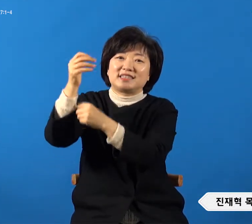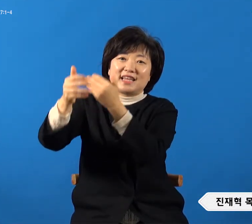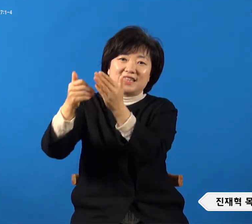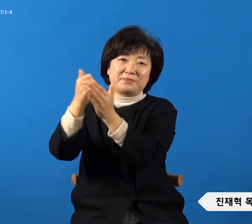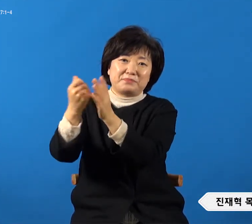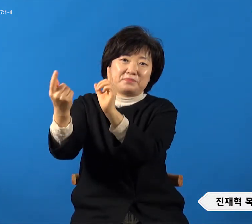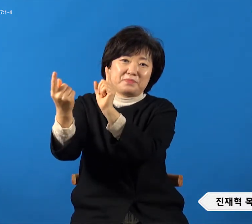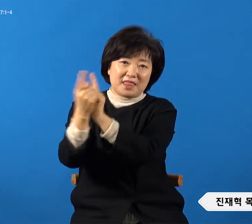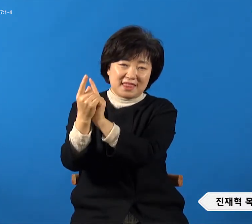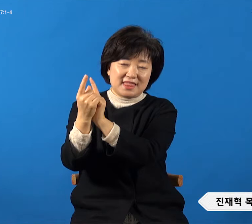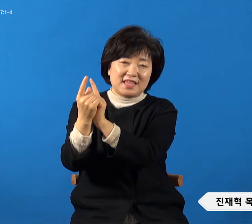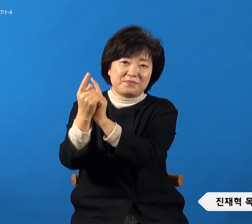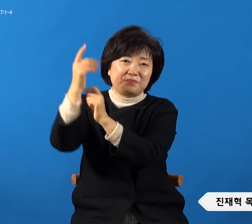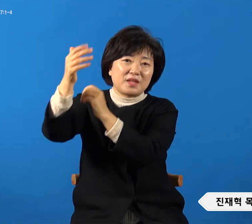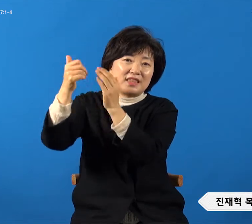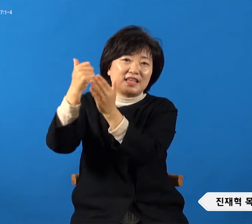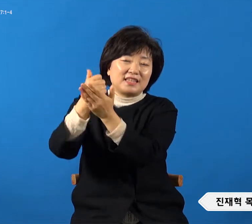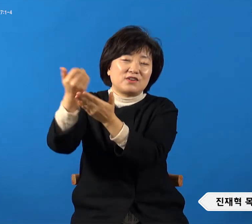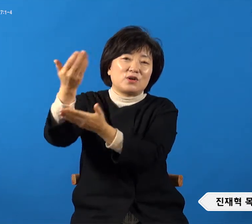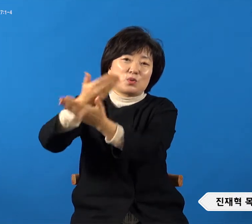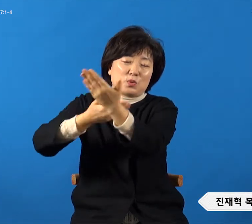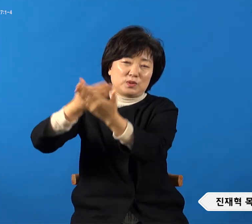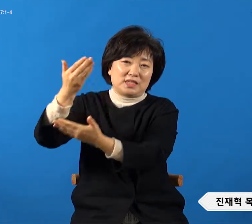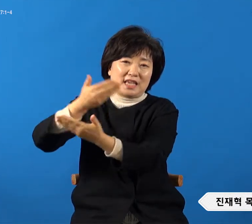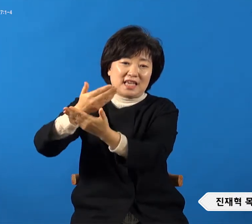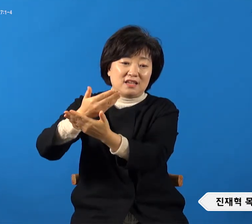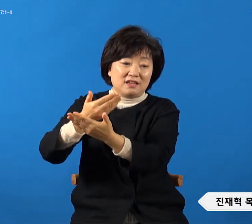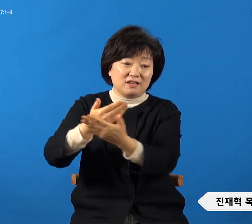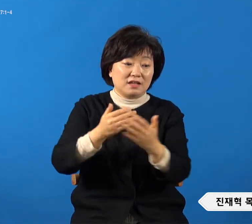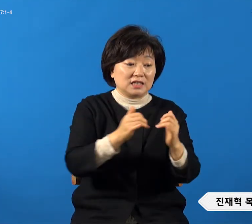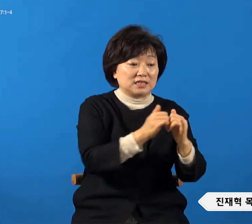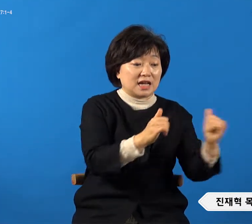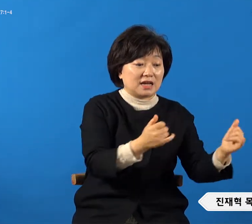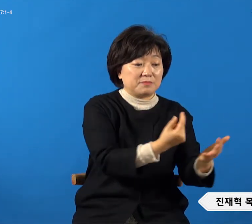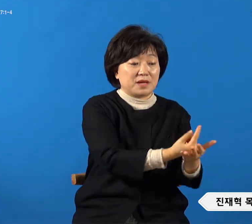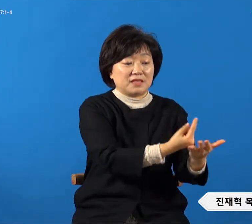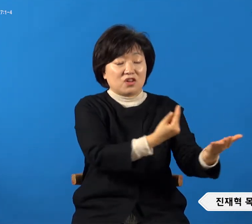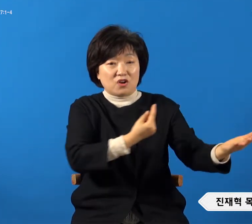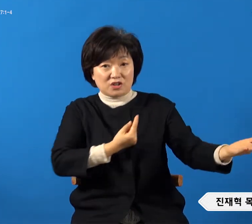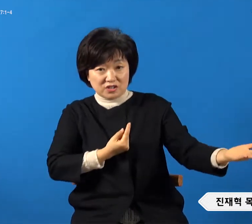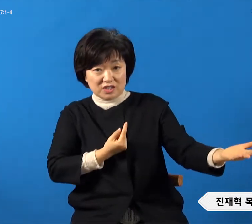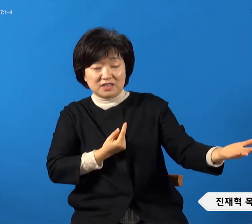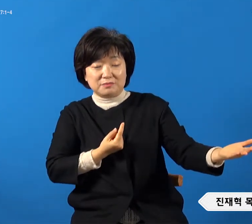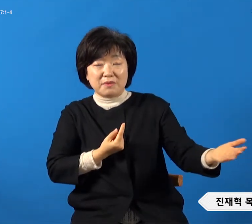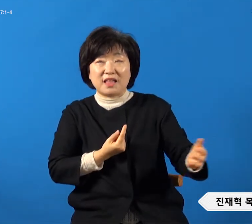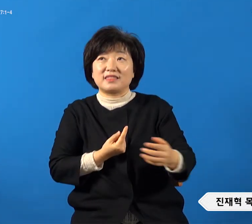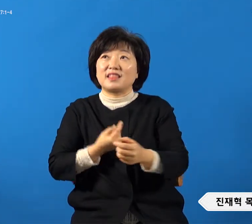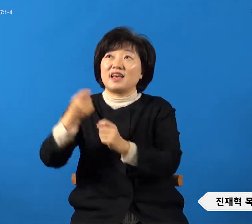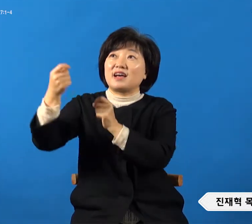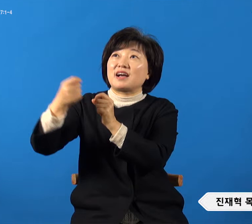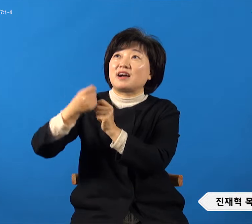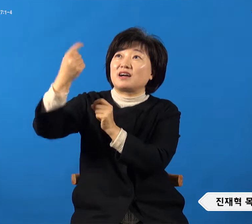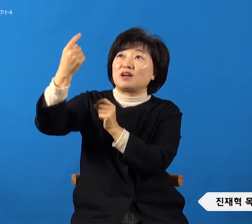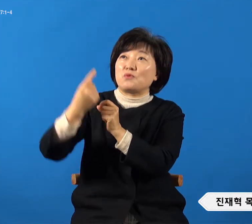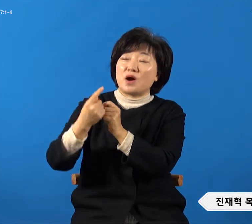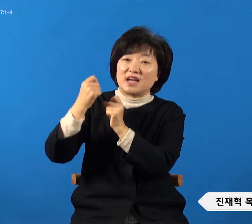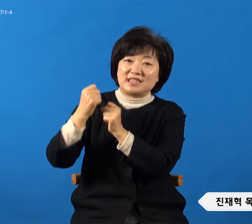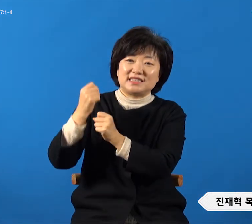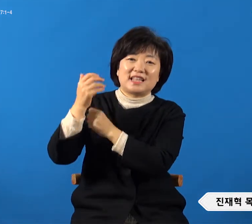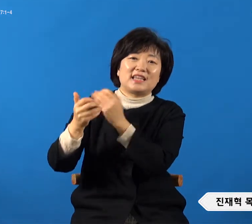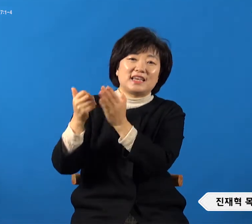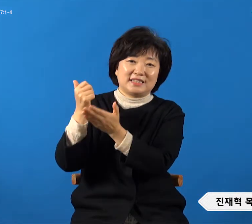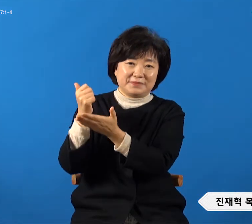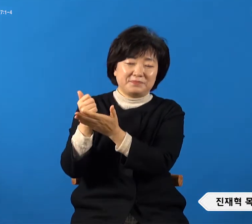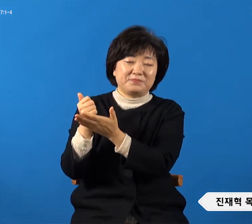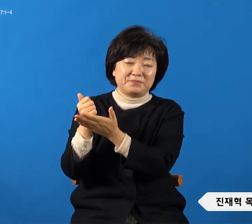하나님과의 만남, 그분과의 교제, 사람으로 떨어져 있는 나의 가운데 가까이 와 계시는 하나님,